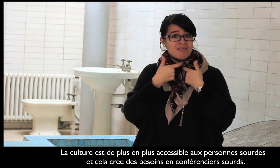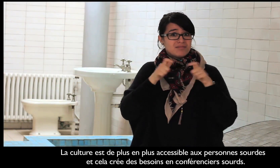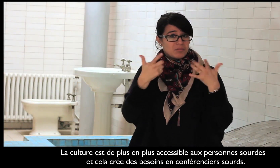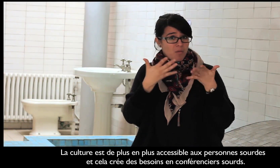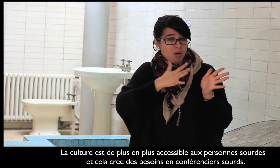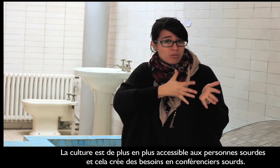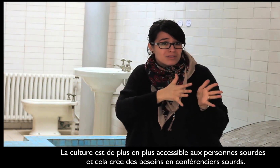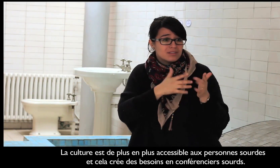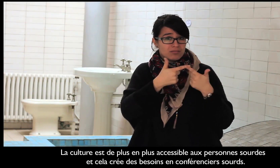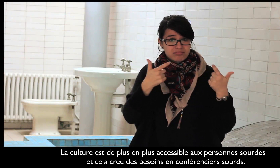besoins aux conférenciers sourds.